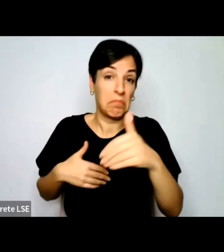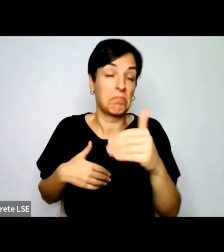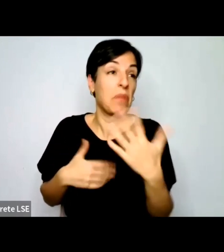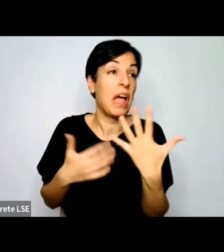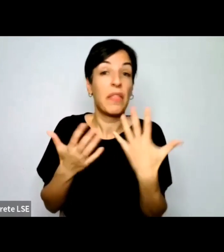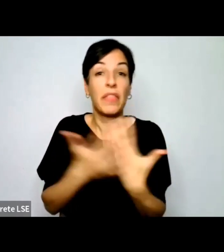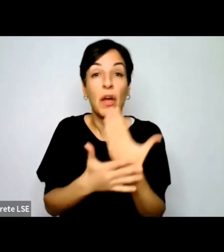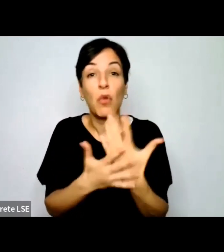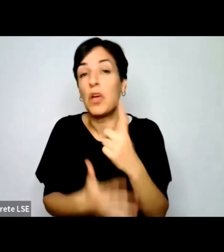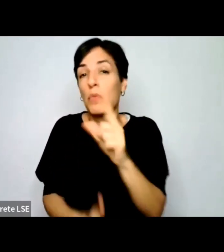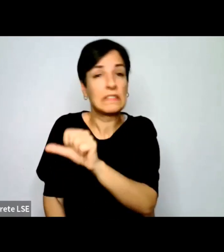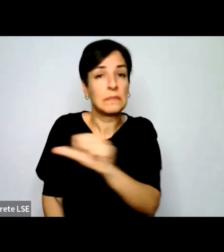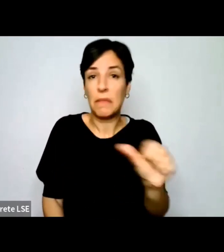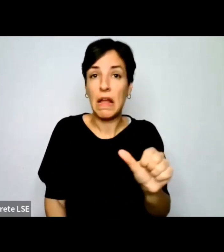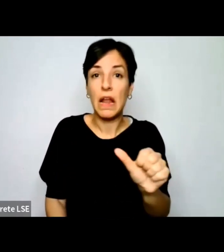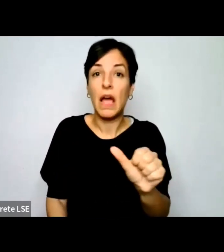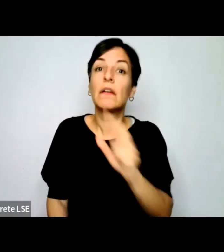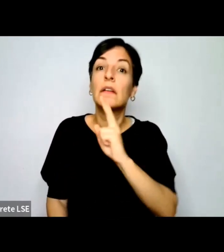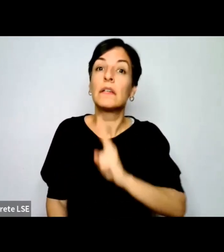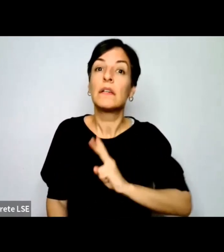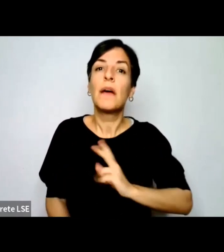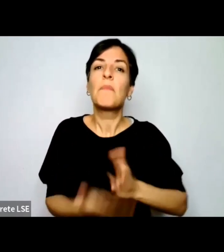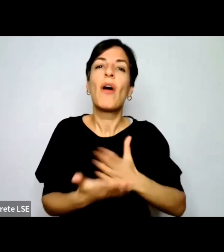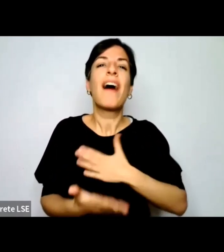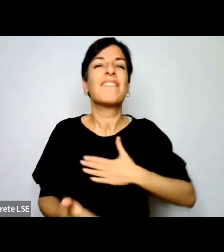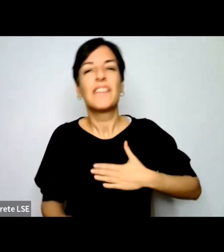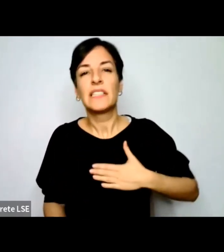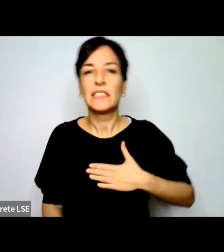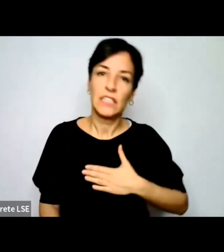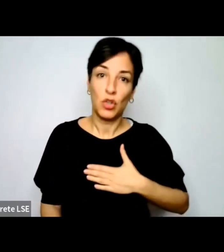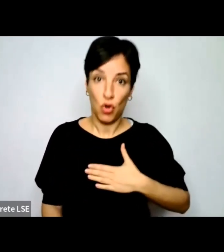días, una semanita, si queréis empezar o no queréis empezar.